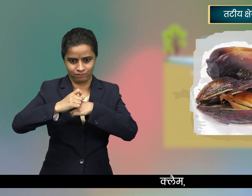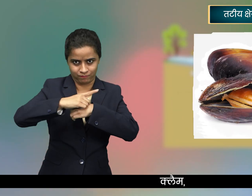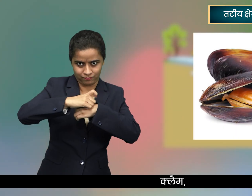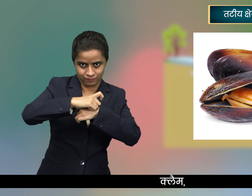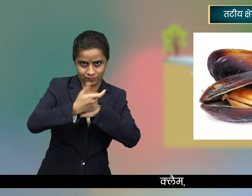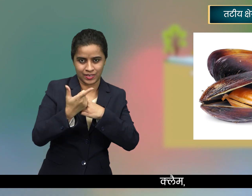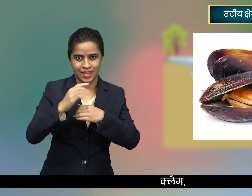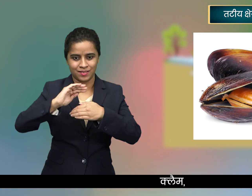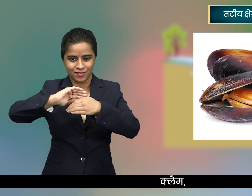क्लैम,